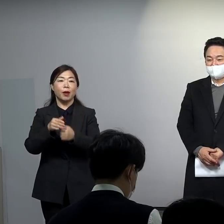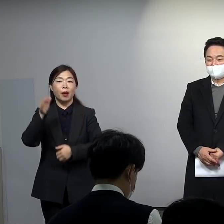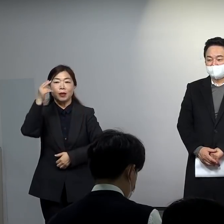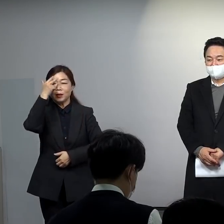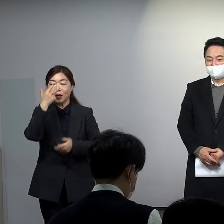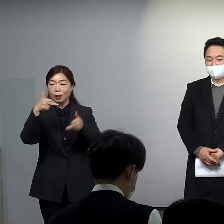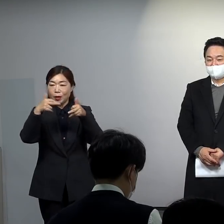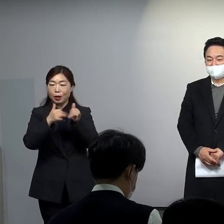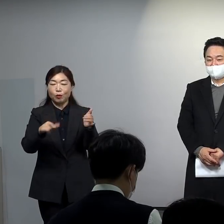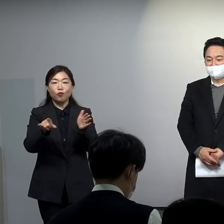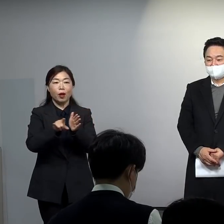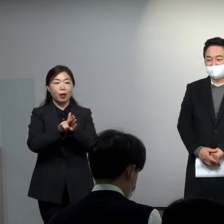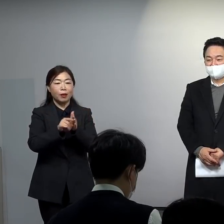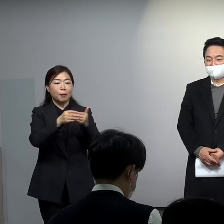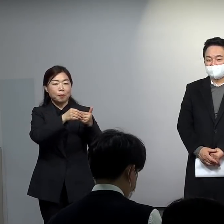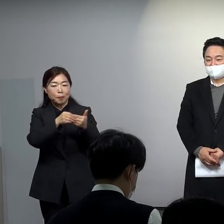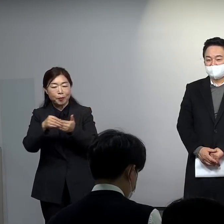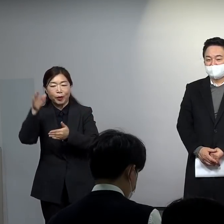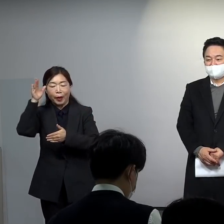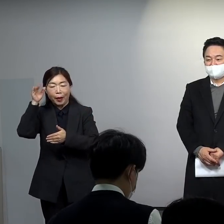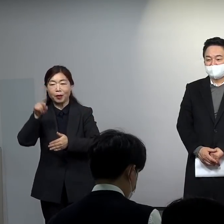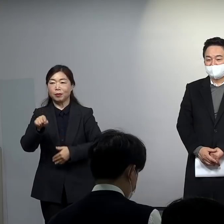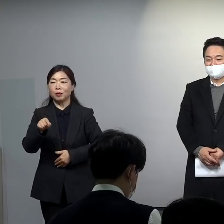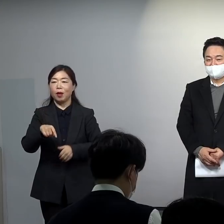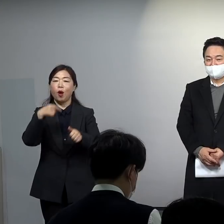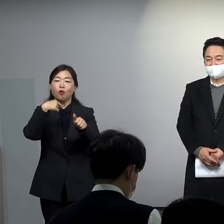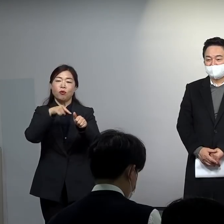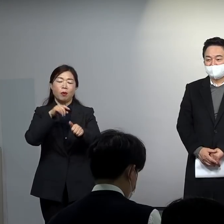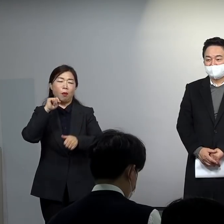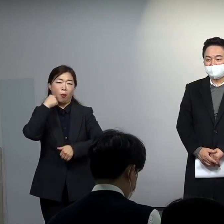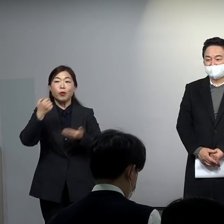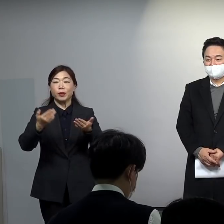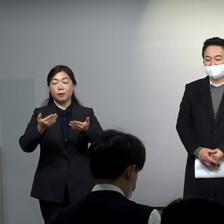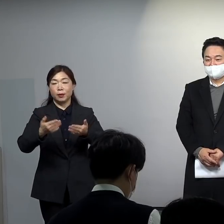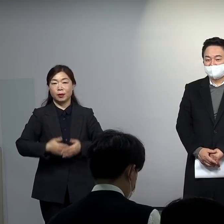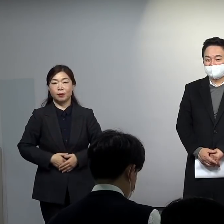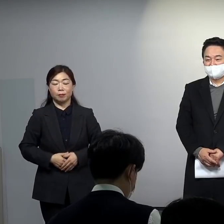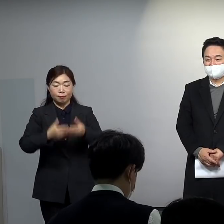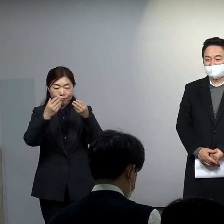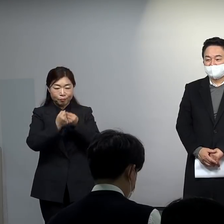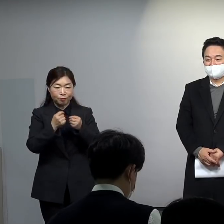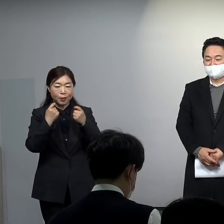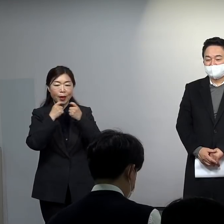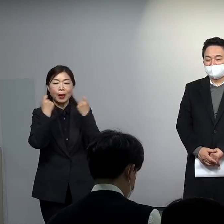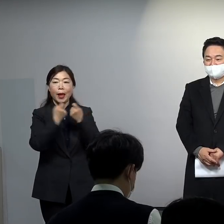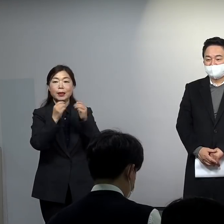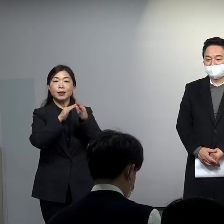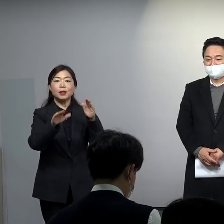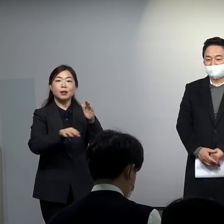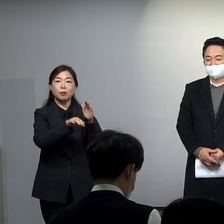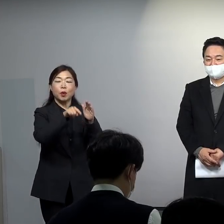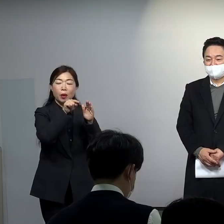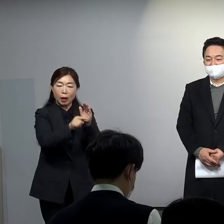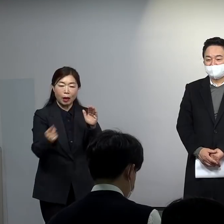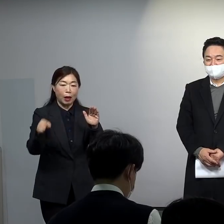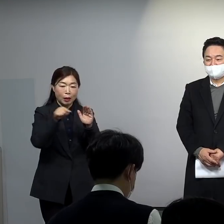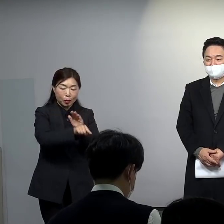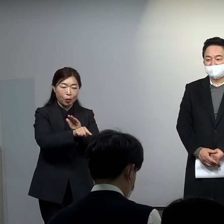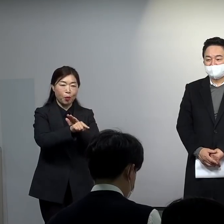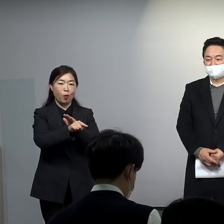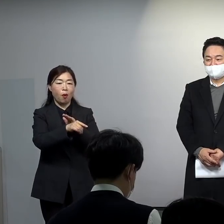좀 안내견 그 키우는 건 굉장히 어려운 일입니다. 가정에 가서 한 1년씩 또